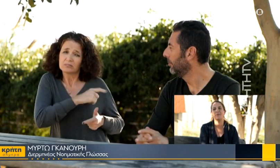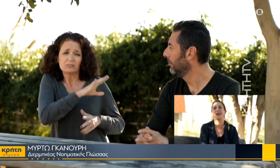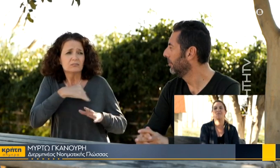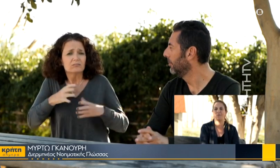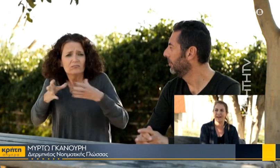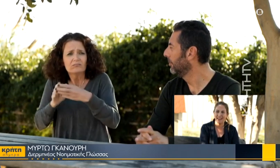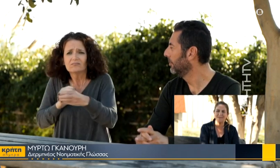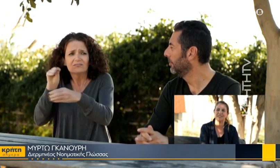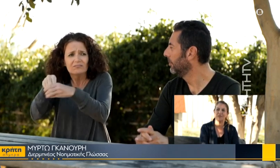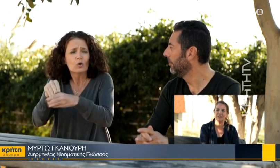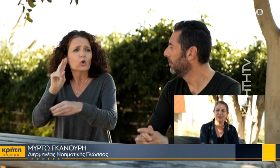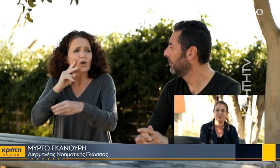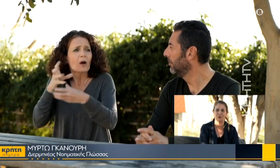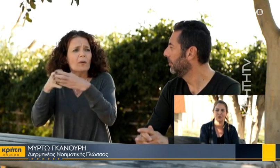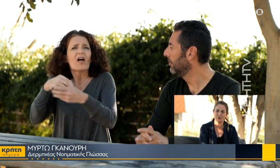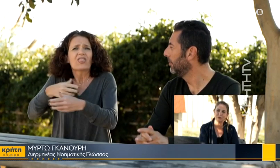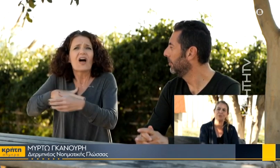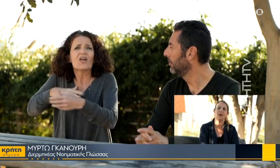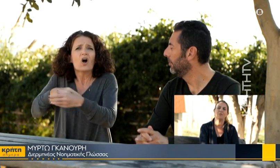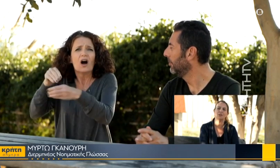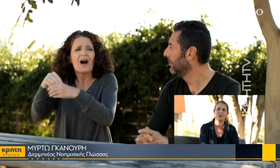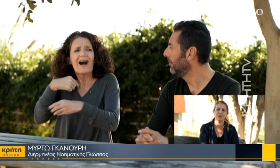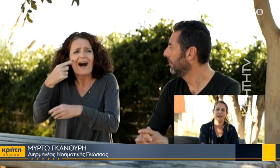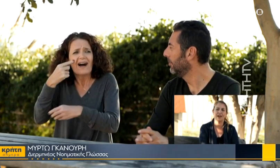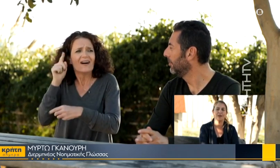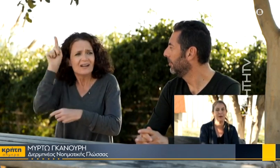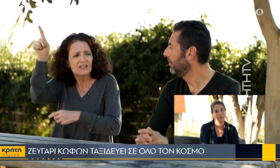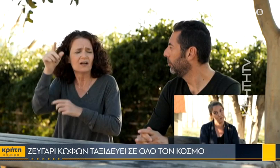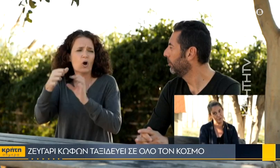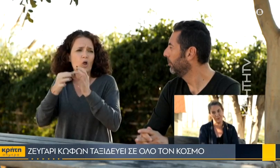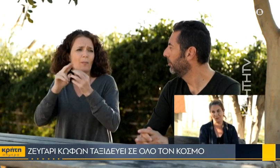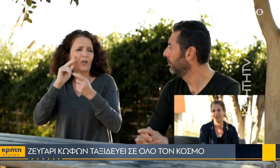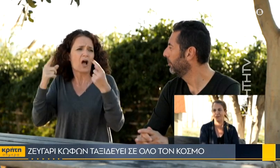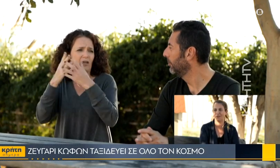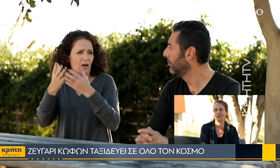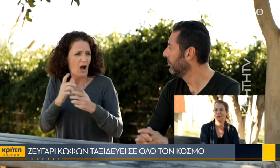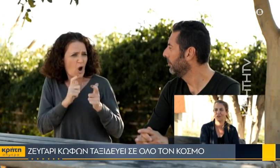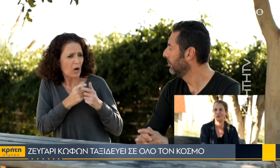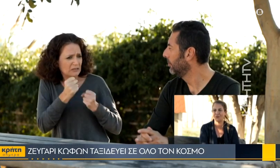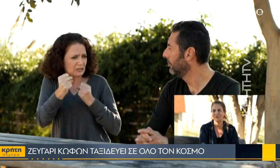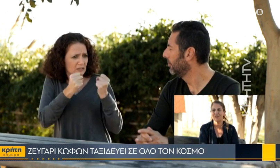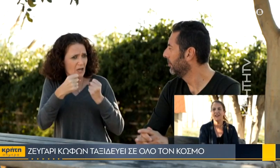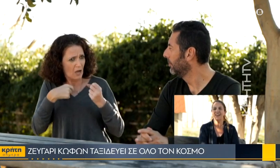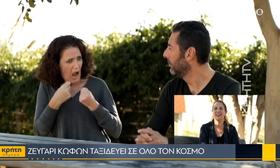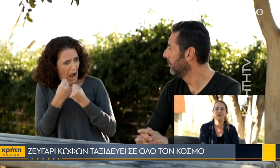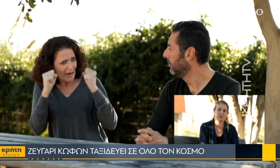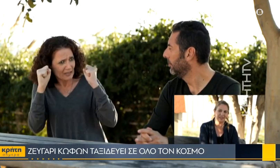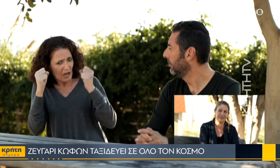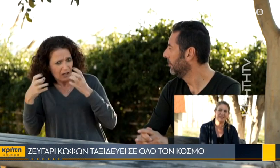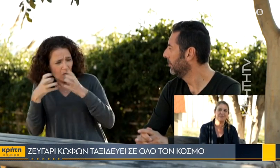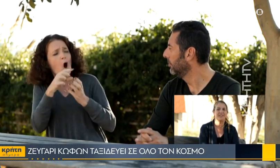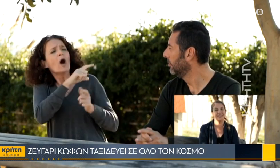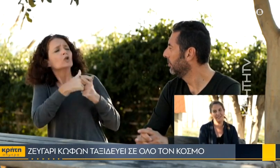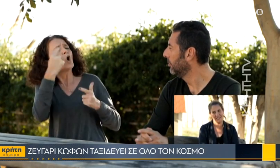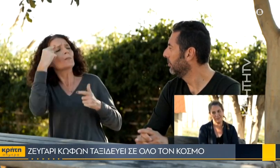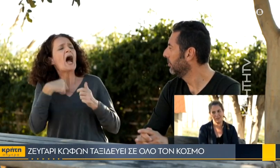γονείς μου, πήγαμε παρέα μαζί με φίλους κοφούς με στόχο να παρακολουθήσουμε το συγκεκριμένο αθλητικό γεγονός. Όπως